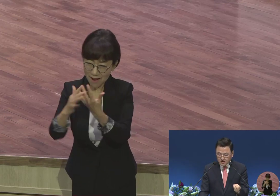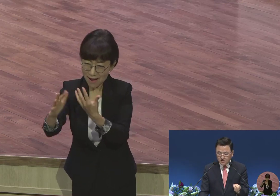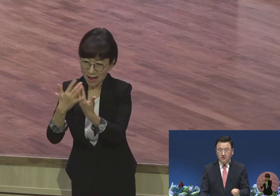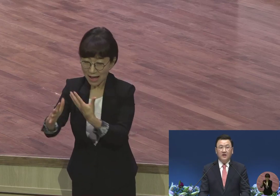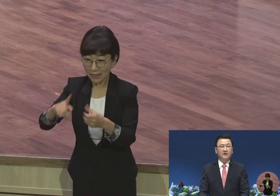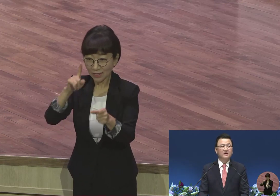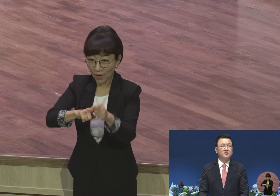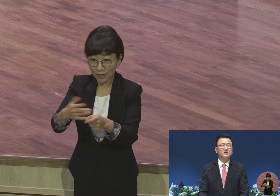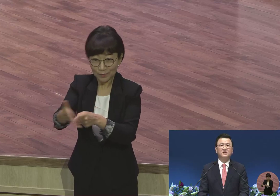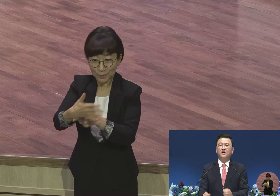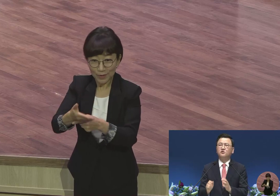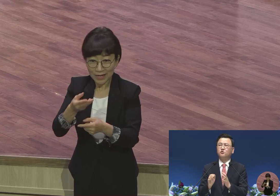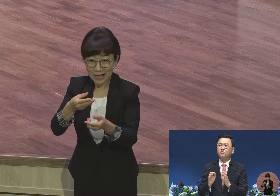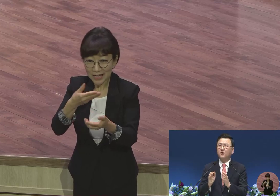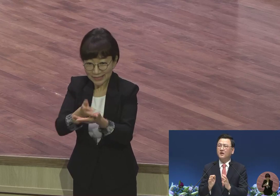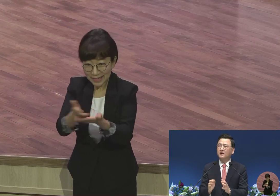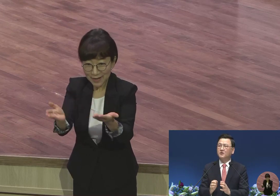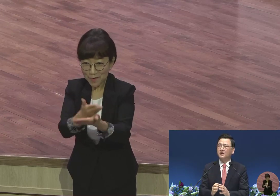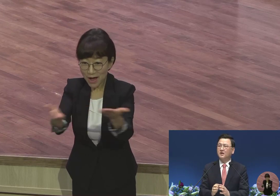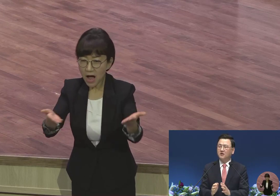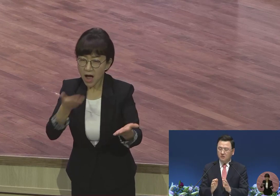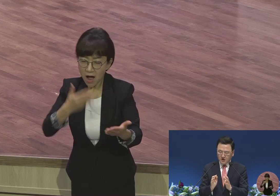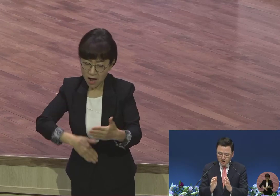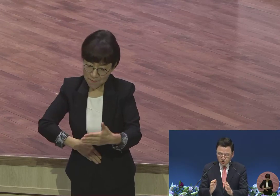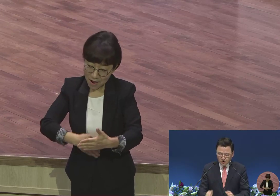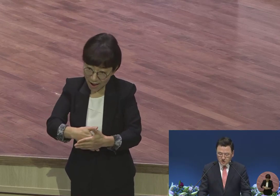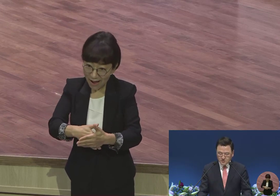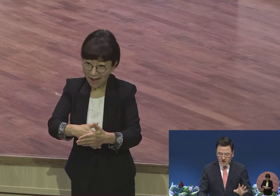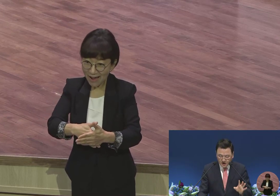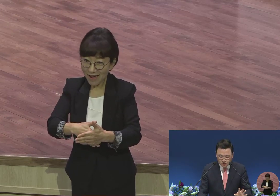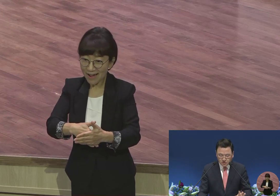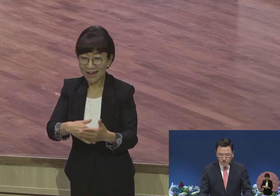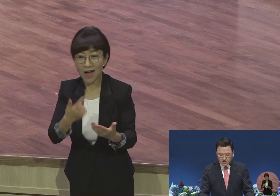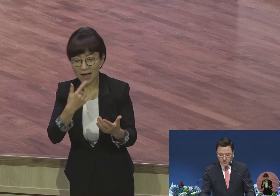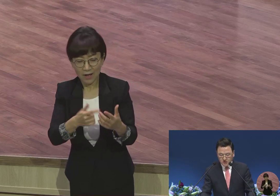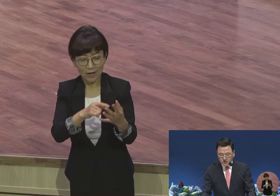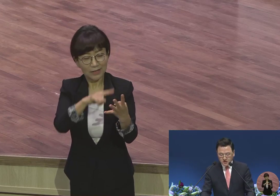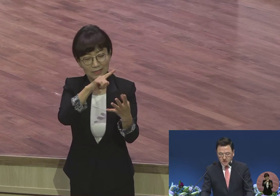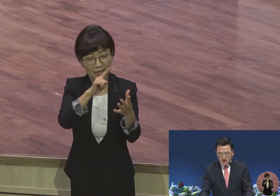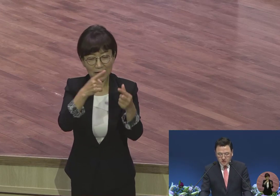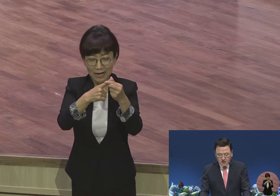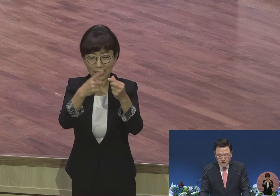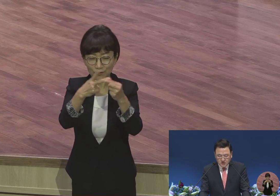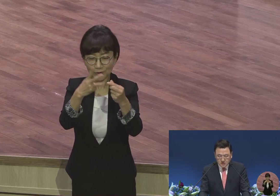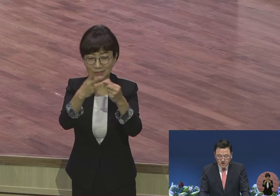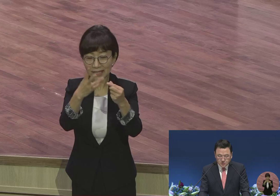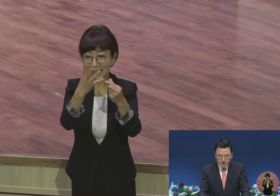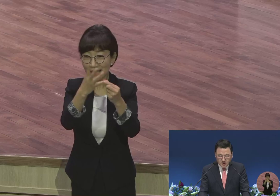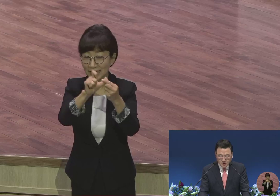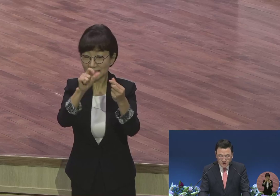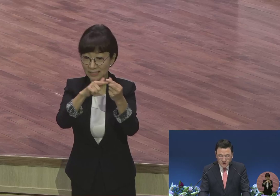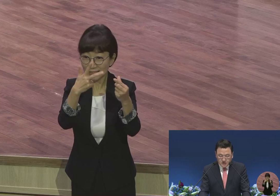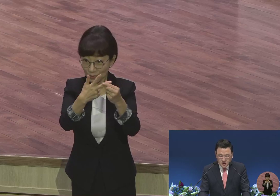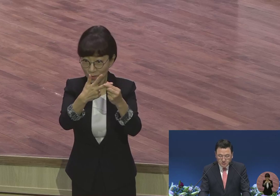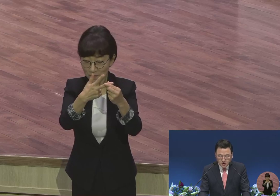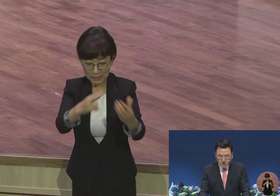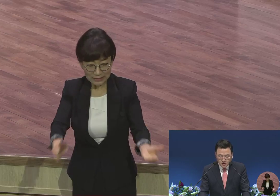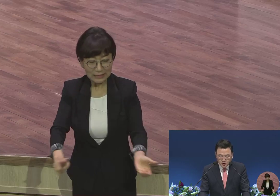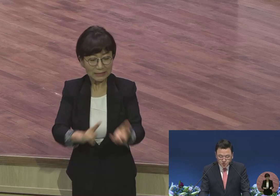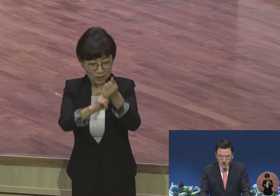나사로를 살리셨다. 즉 창조주 하나입니다. 그걸 강조하고 있습니다. 아울러 그 나사렛 예수가